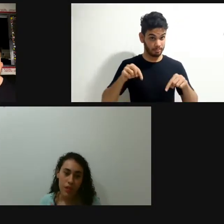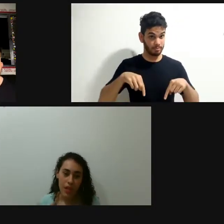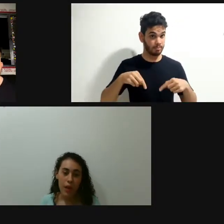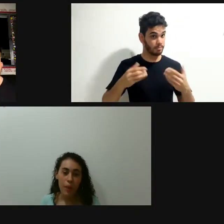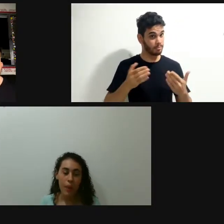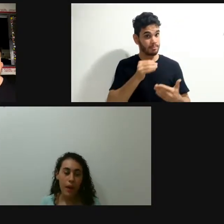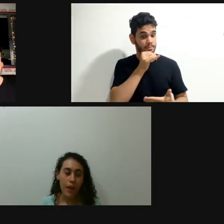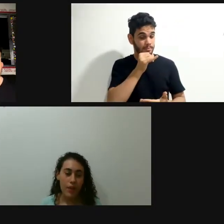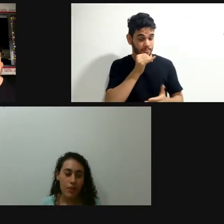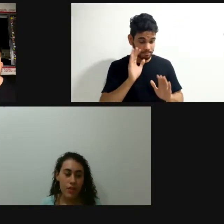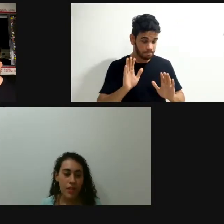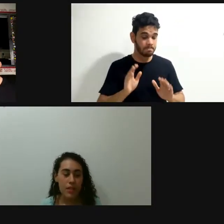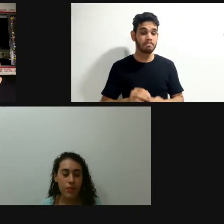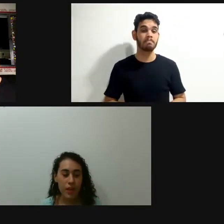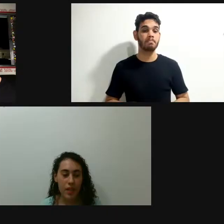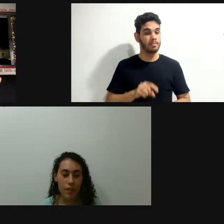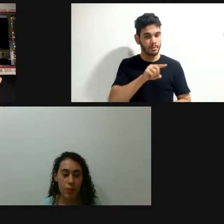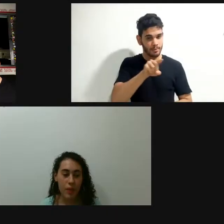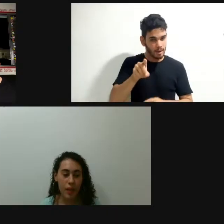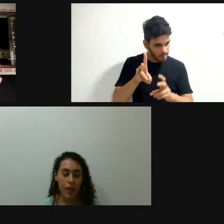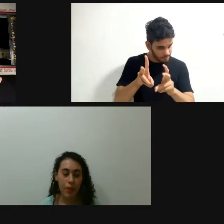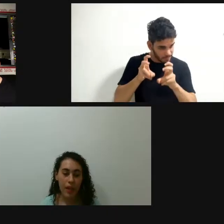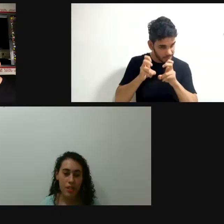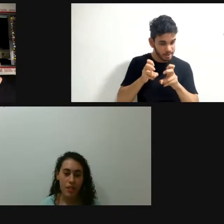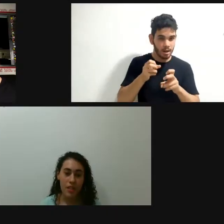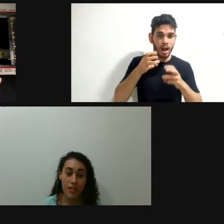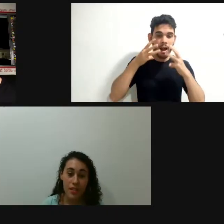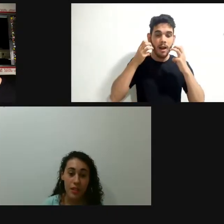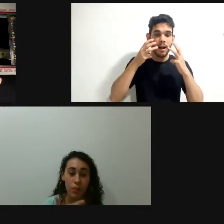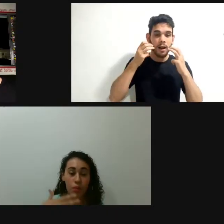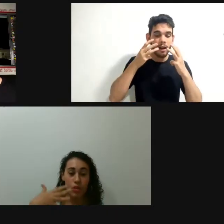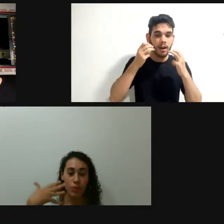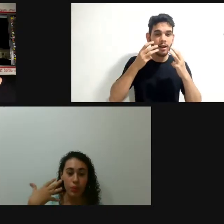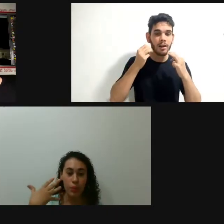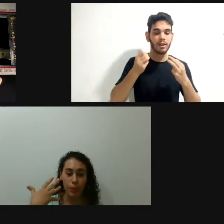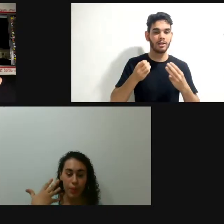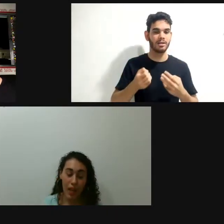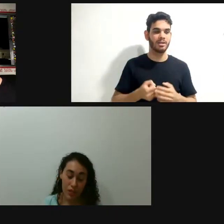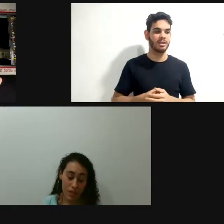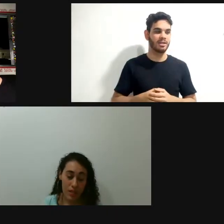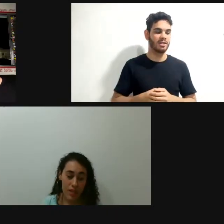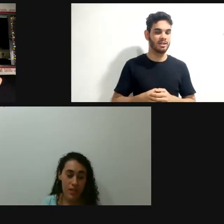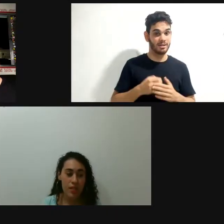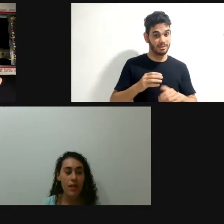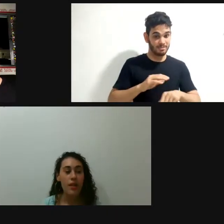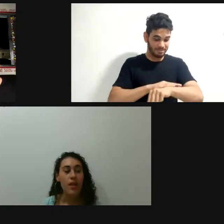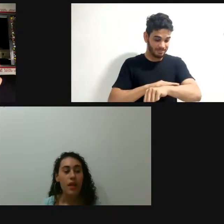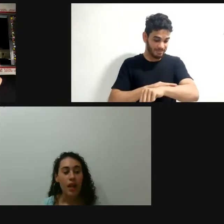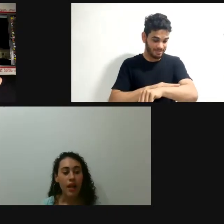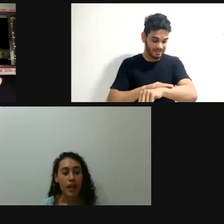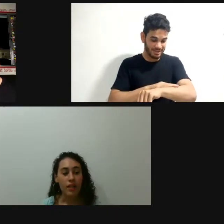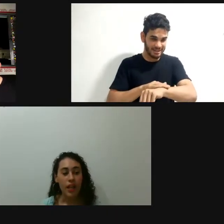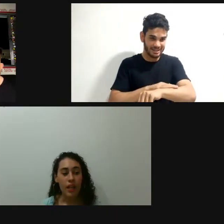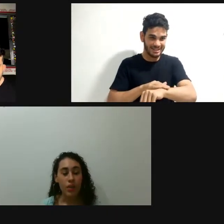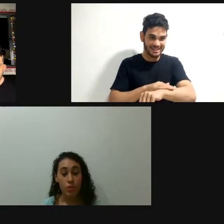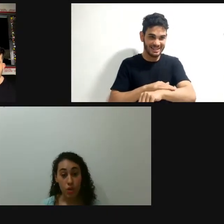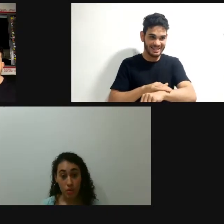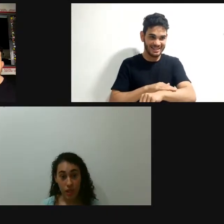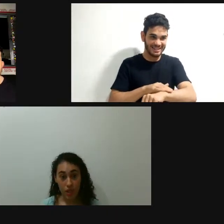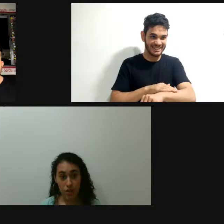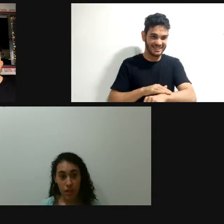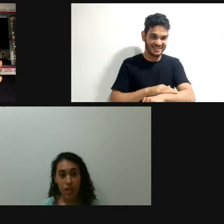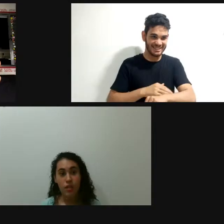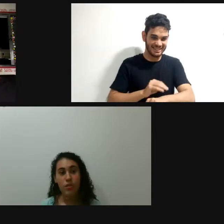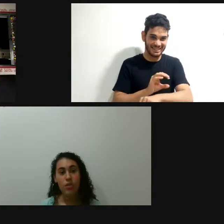hoje, se vocês verem, ela é uma gatinha de pelagem cinza, ela tem os